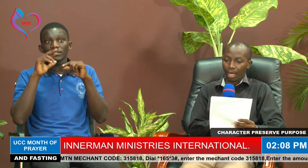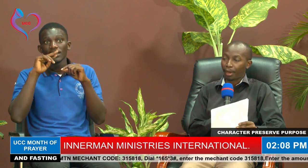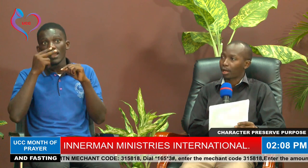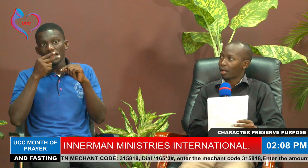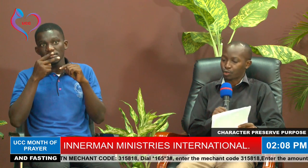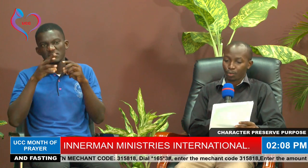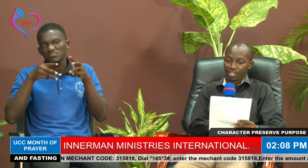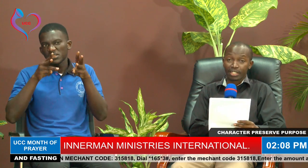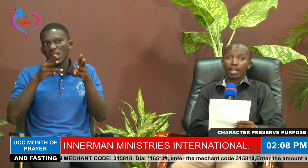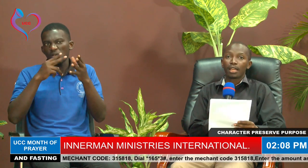bwanaba atusobosezza